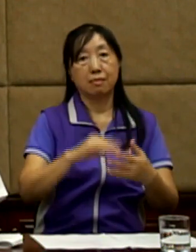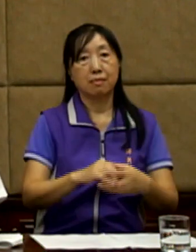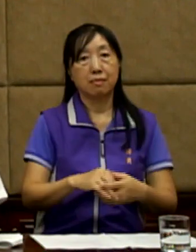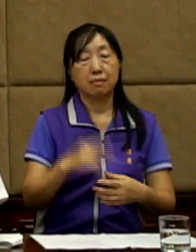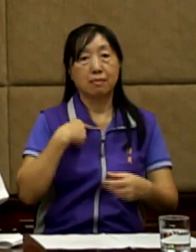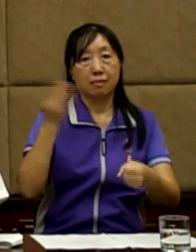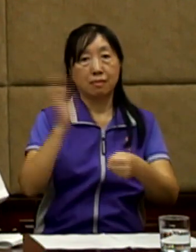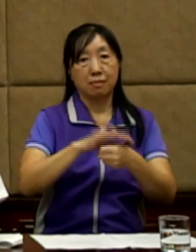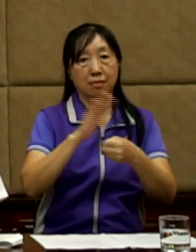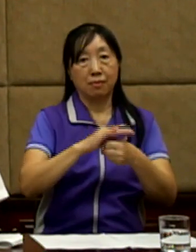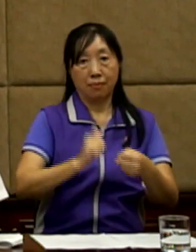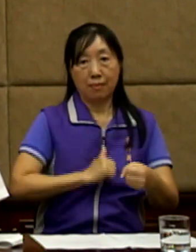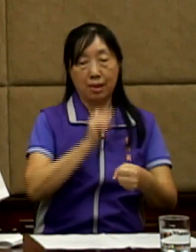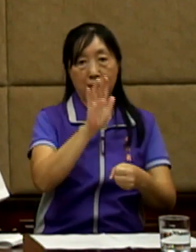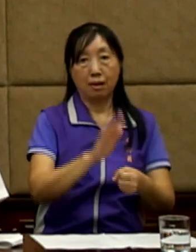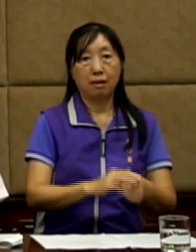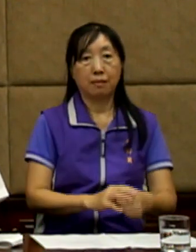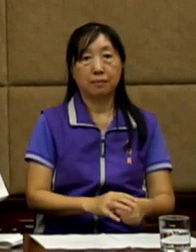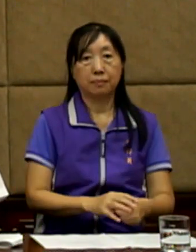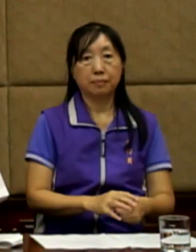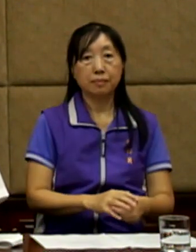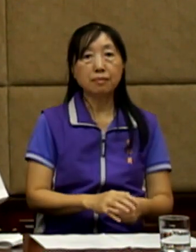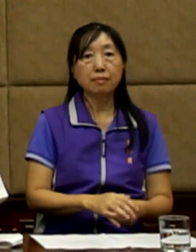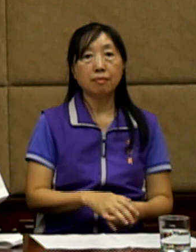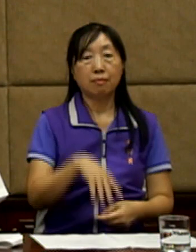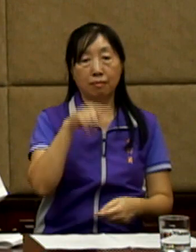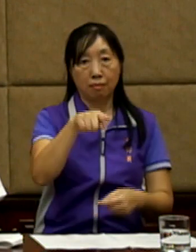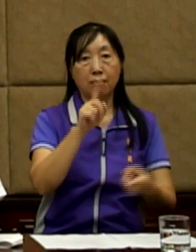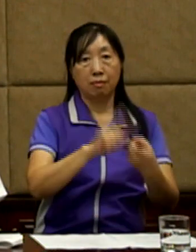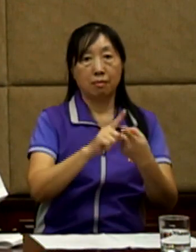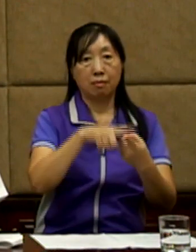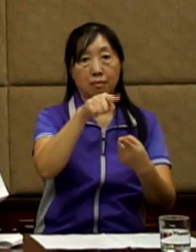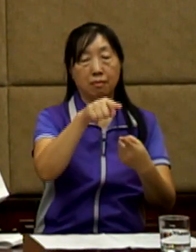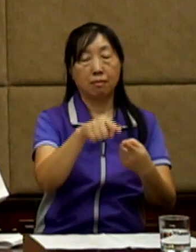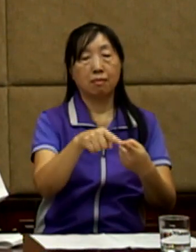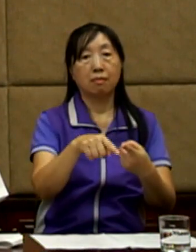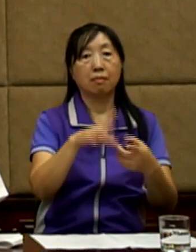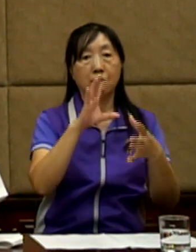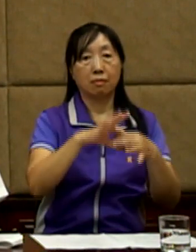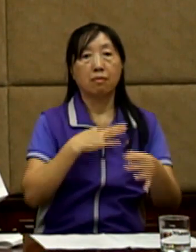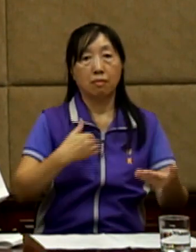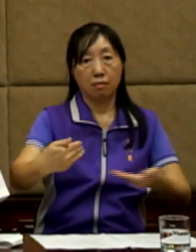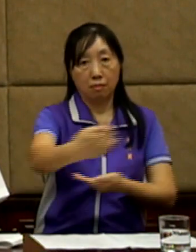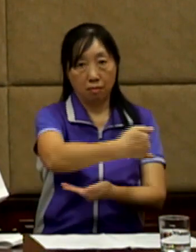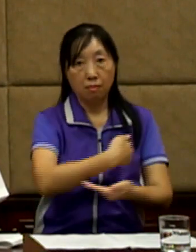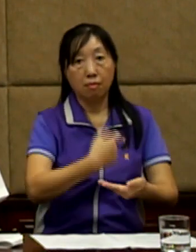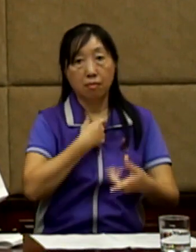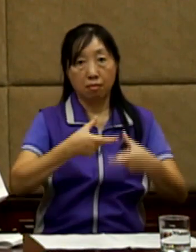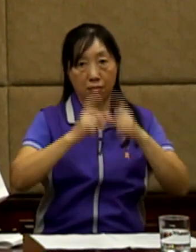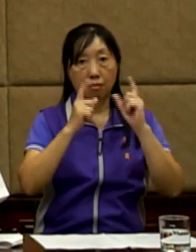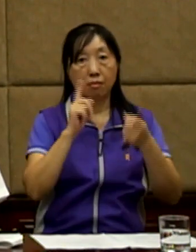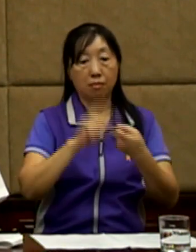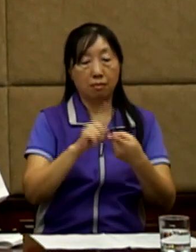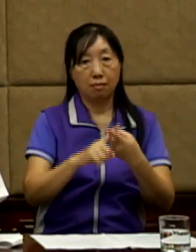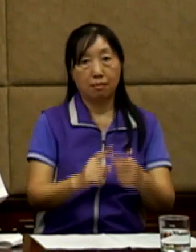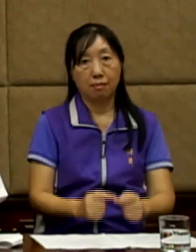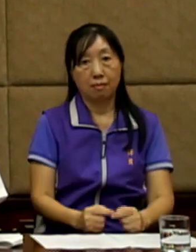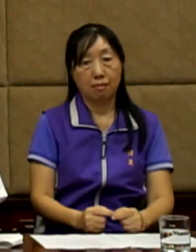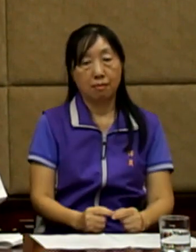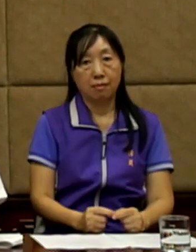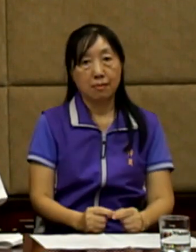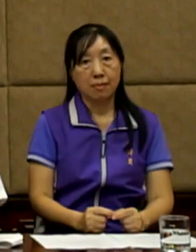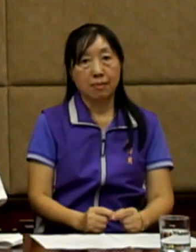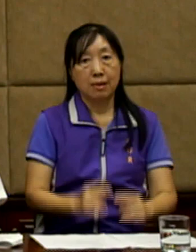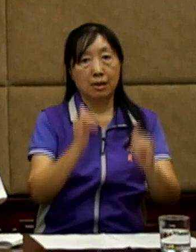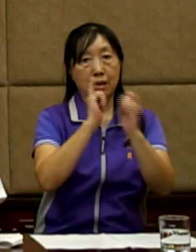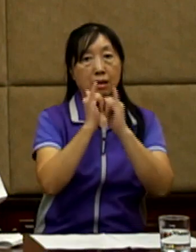事实说二次回拨是终止，就需要收回啊那个偏普力求经营，这个是我想说，这个就是我想说社